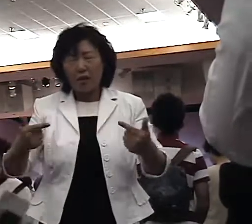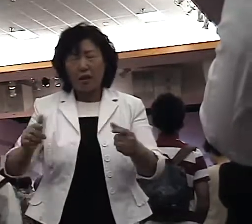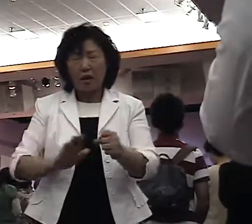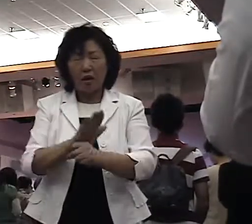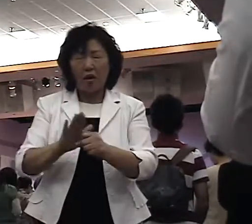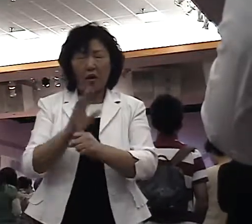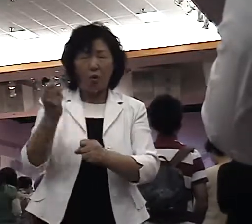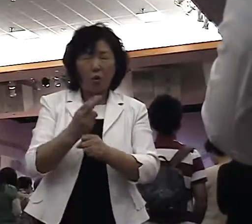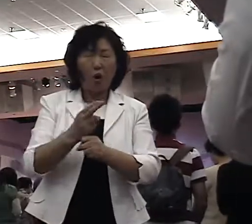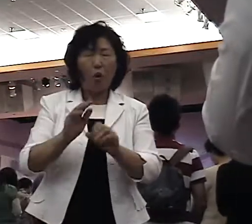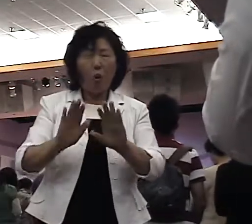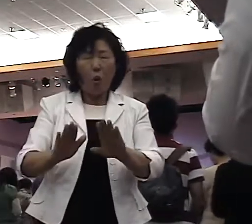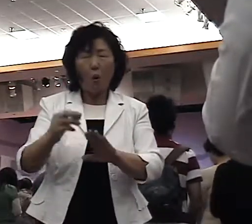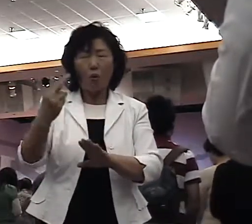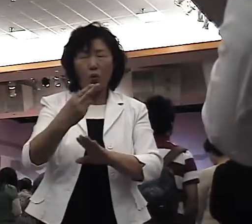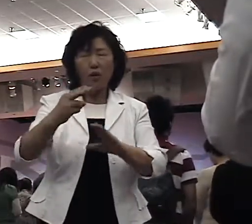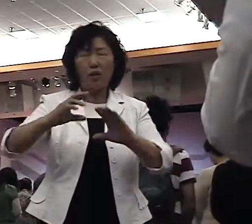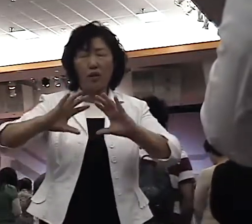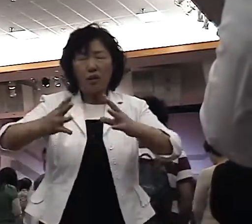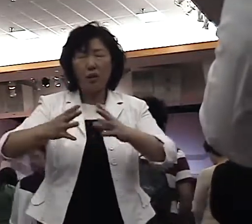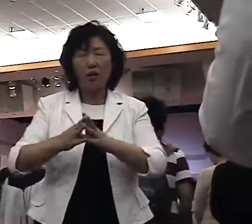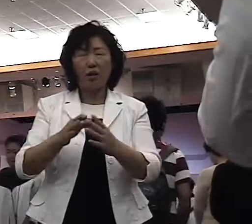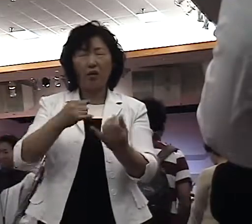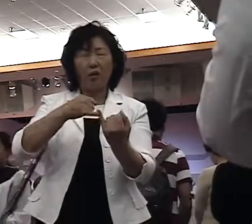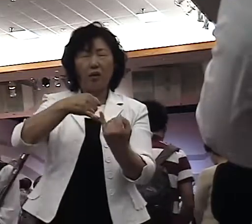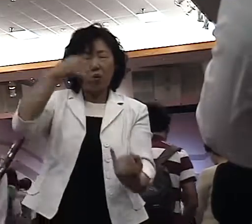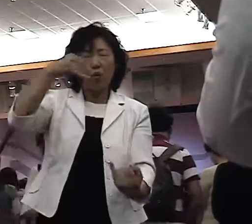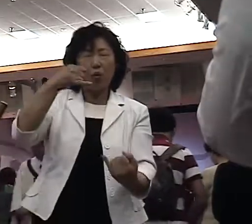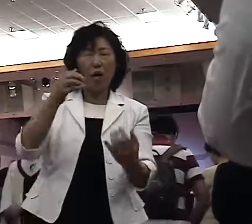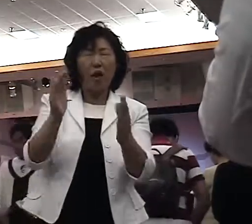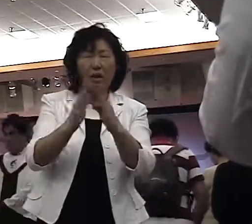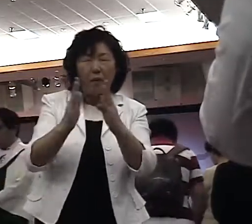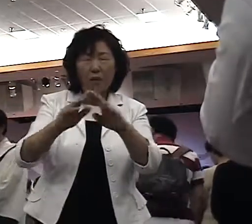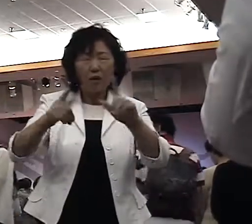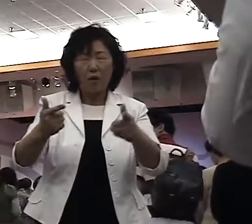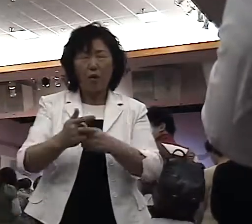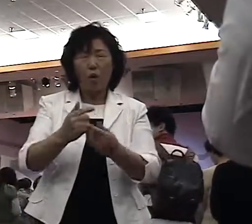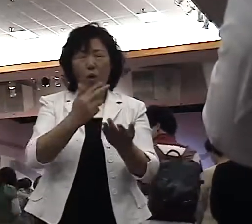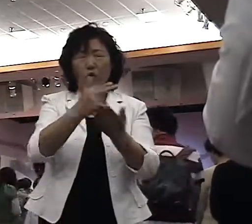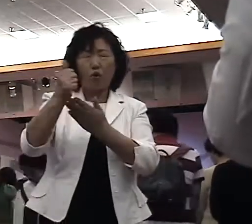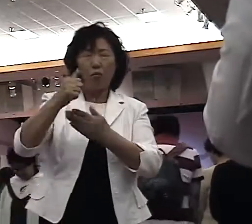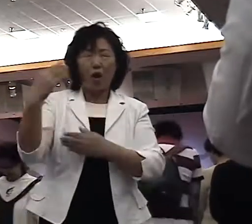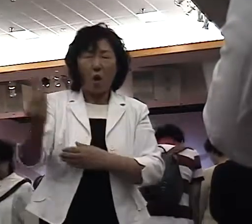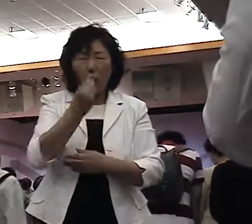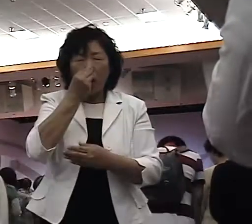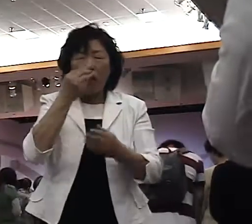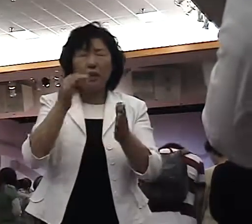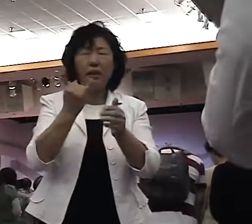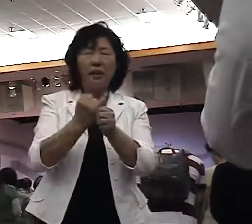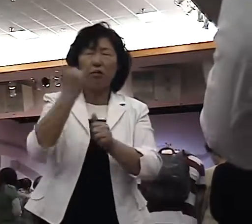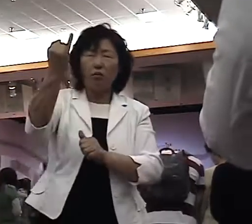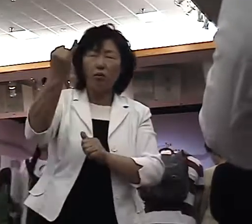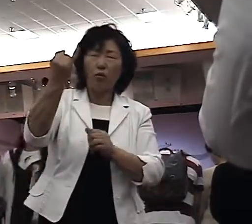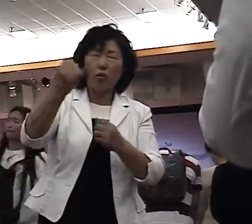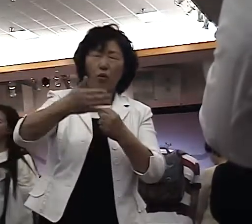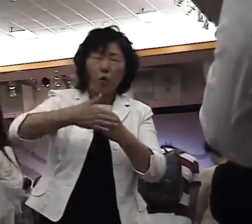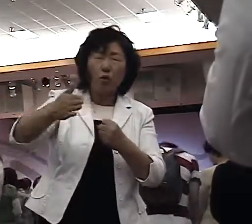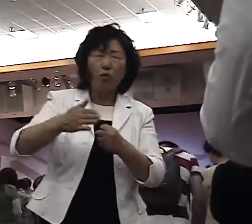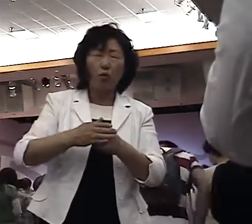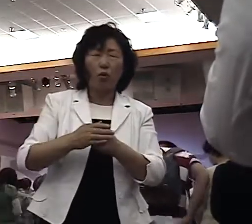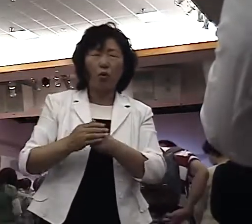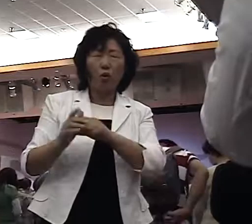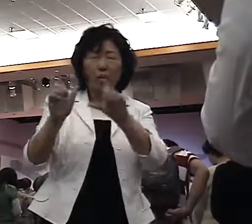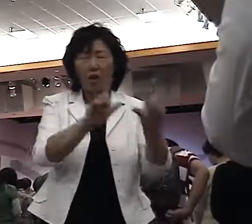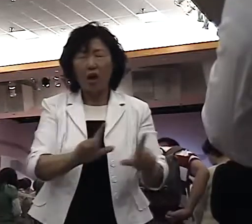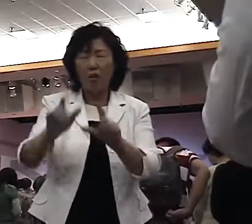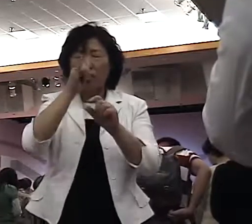사랑과 오늘도 이 세상의 기준과 타협하지 않고 주님의 거룩한 신부로서 우리가 살 수 있도록